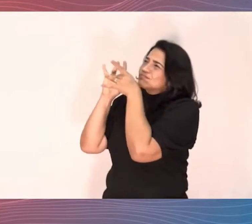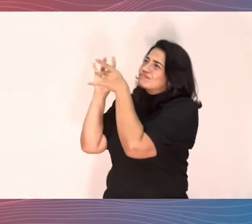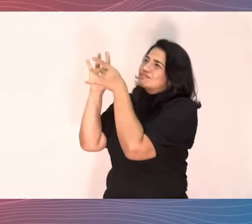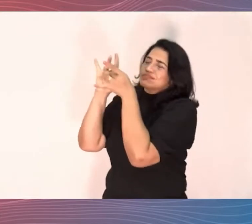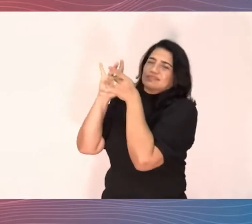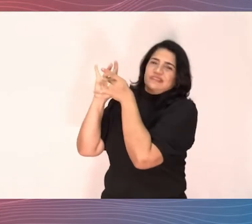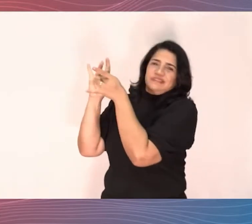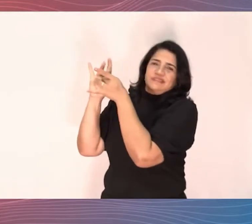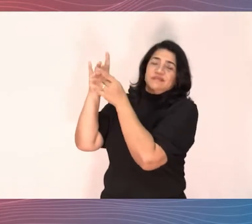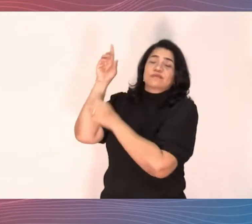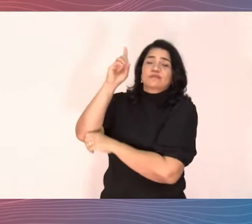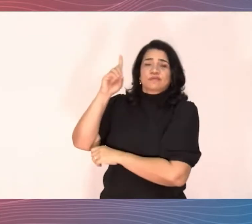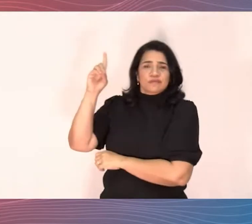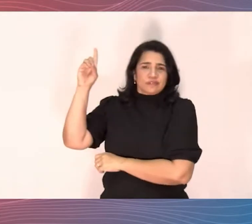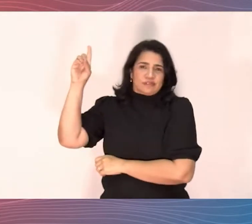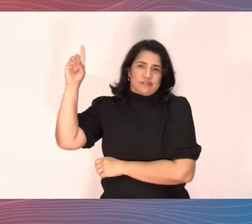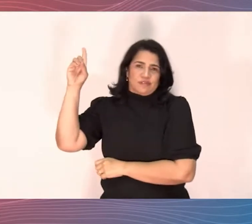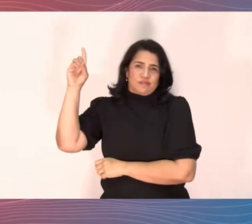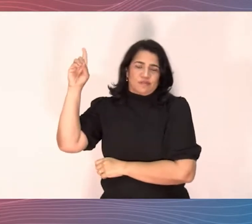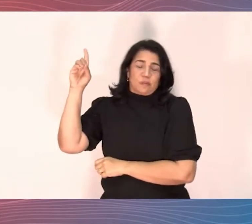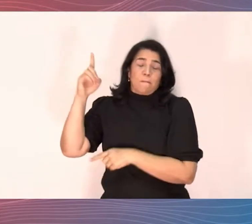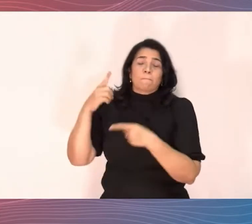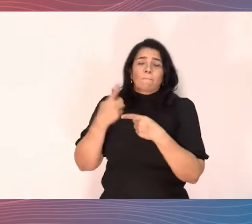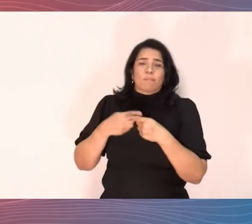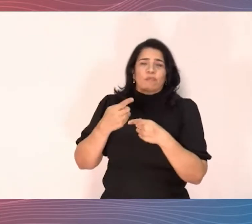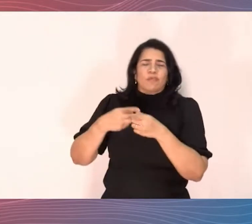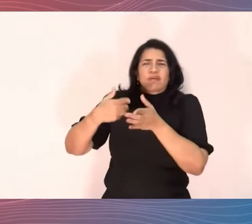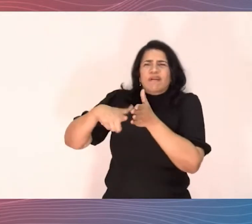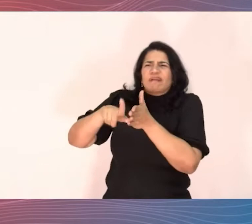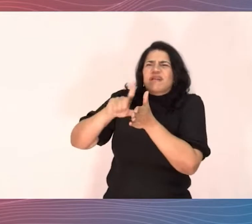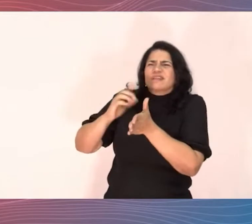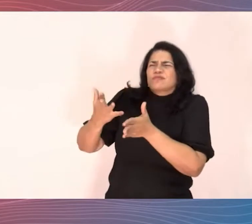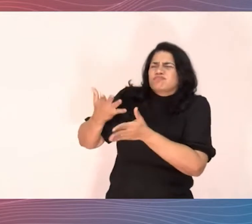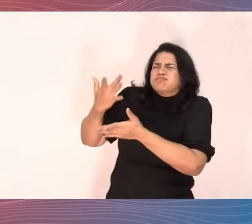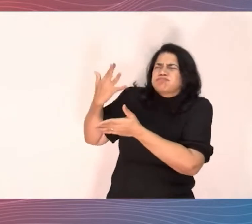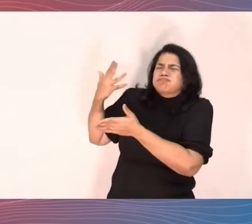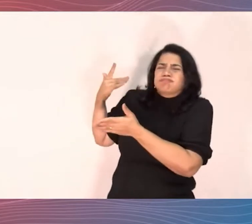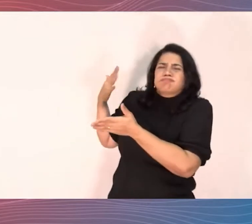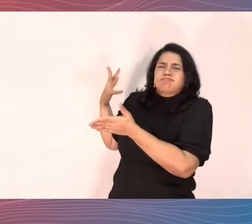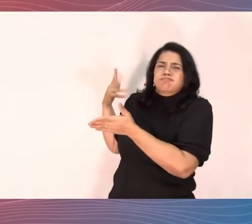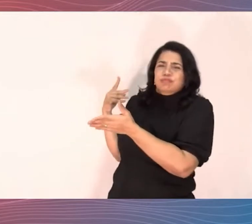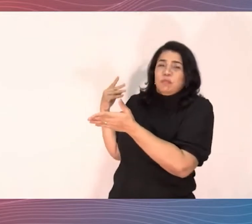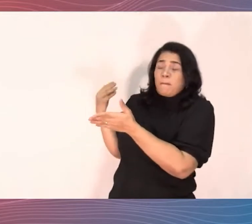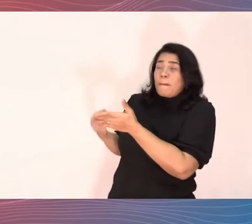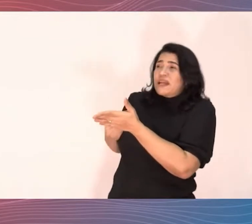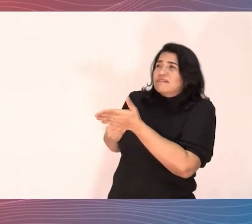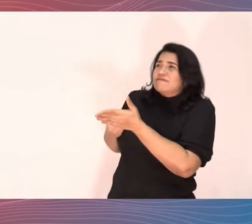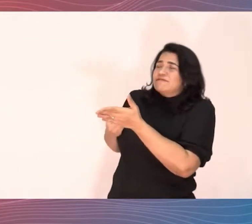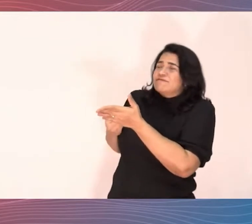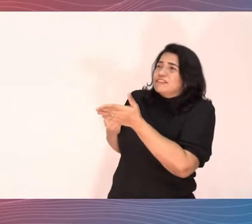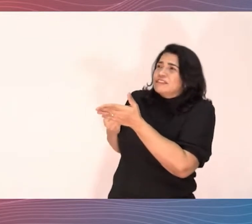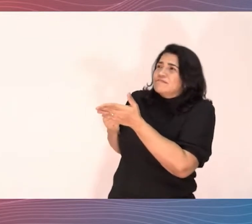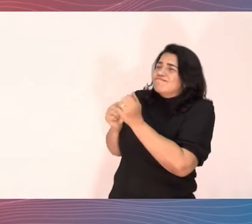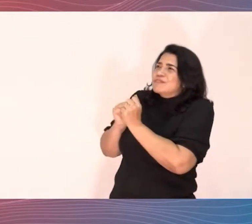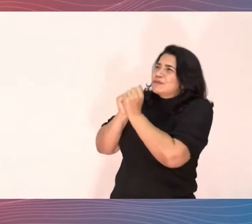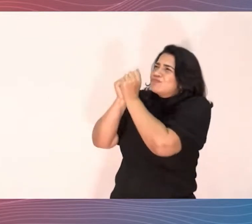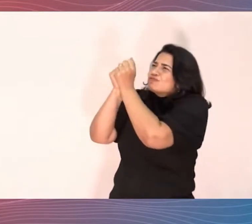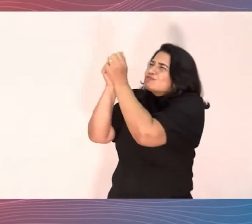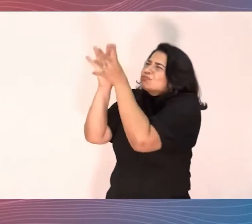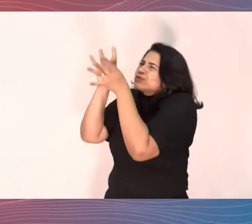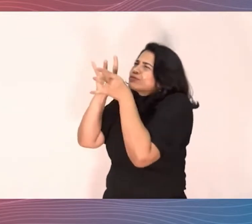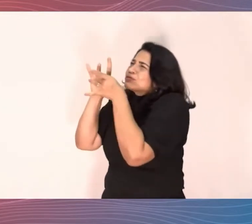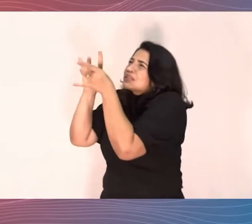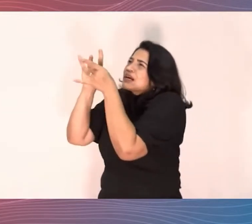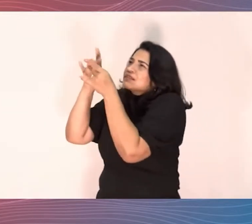como homem, eu preciso que o Pai me glorifique com ele mesmo. Então, irmãos, o